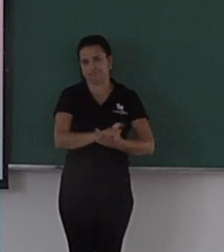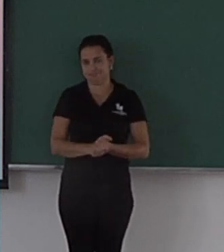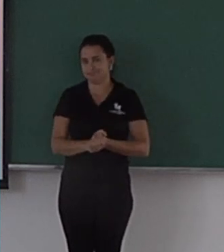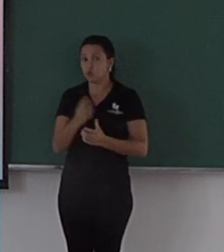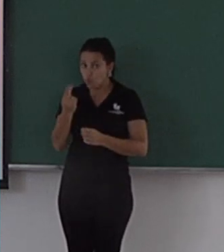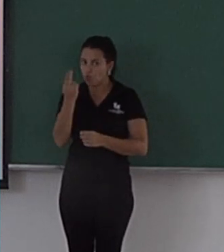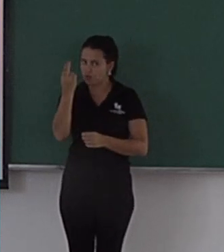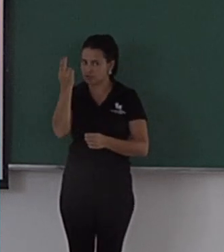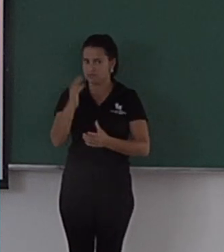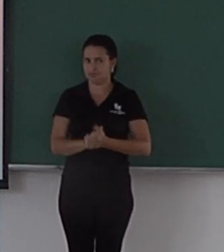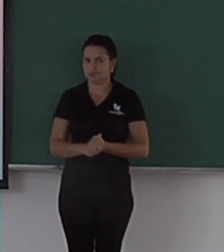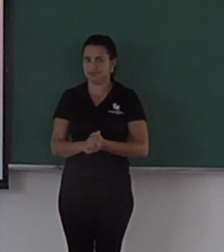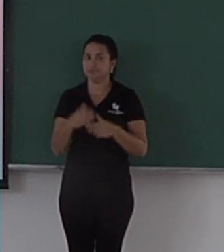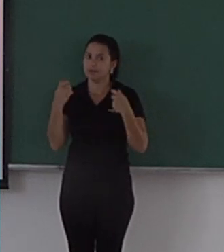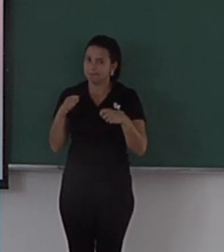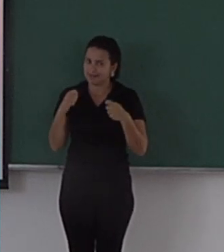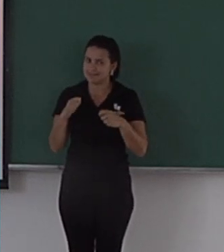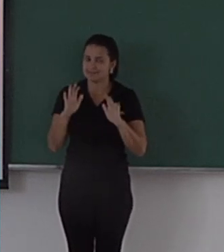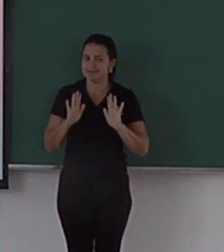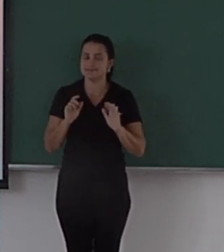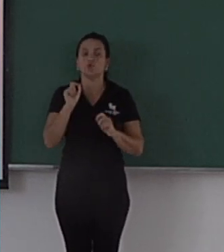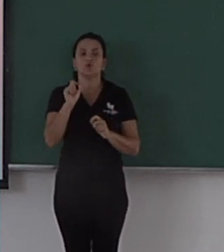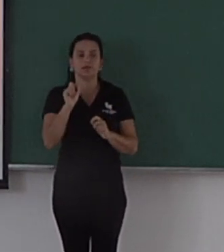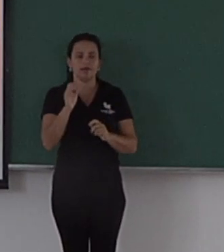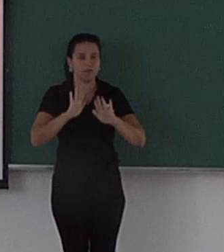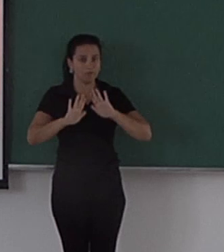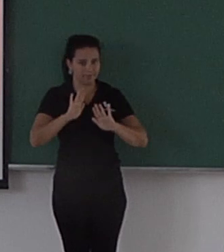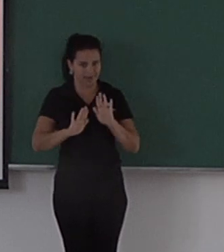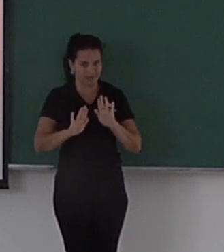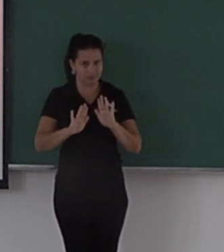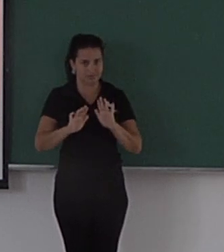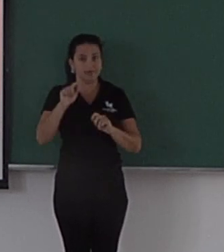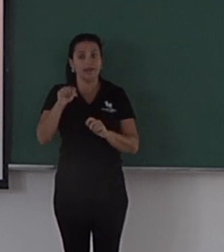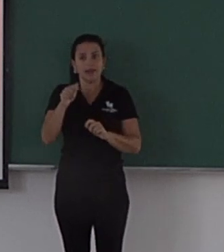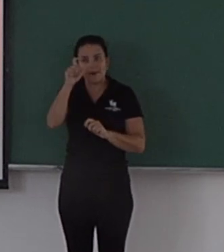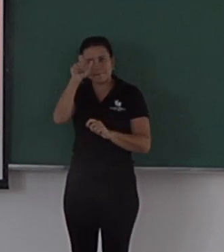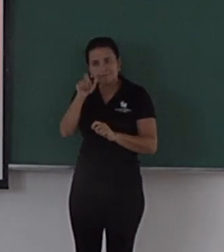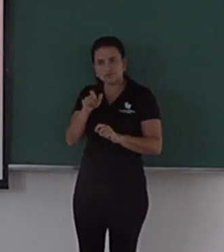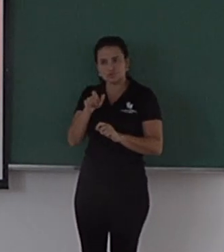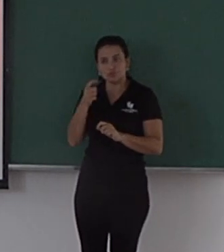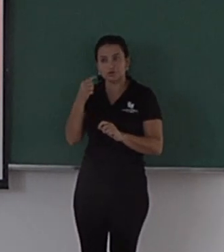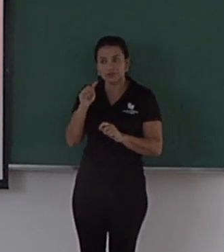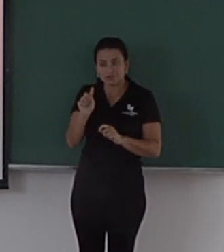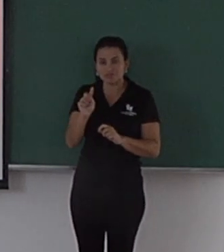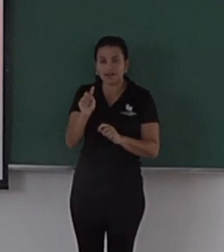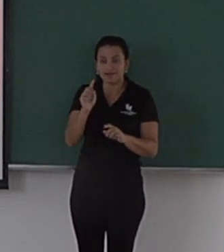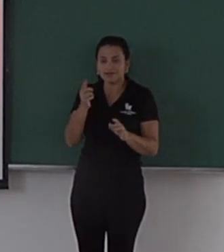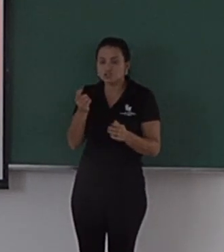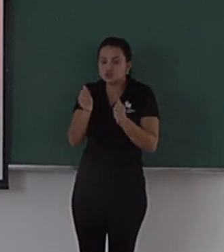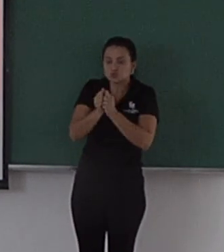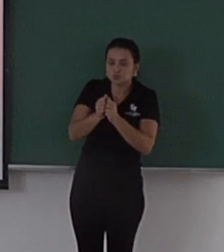Então, existem algumas precauções que são chamadas precauções universais, que é para o indivíduo que vai lidar com esse